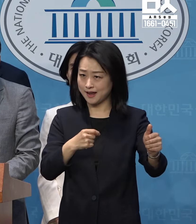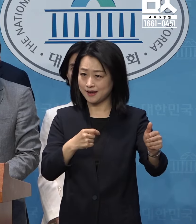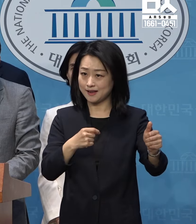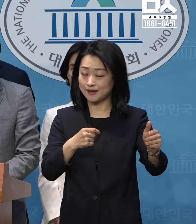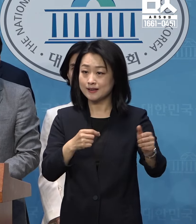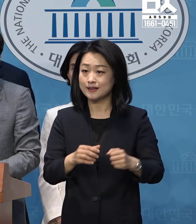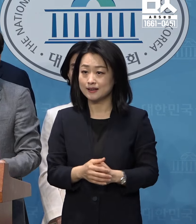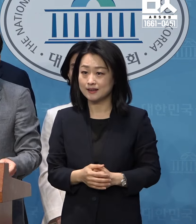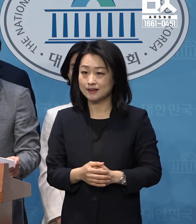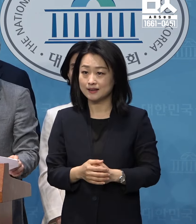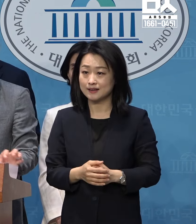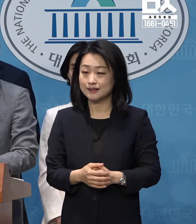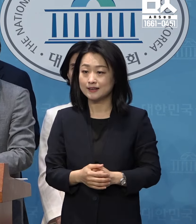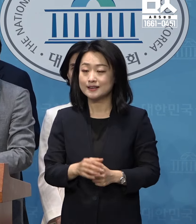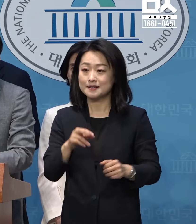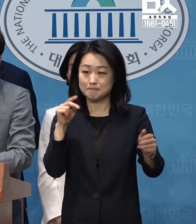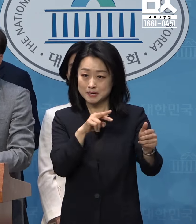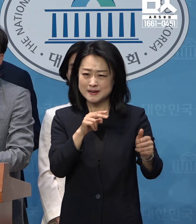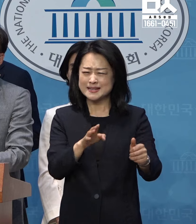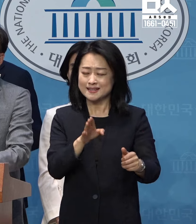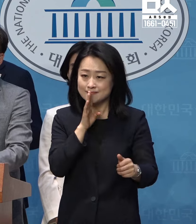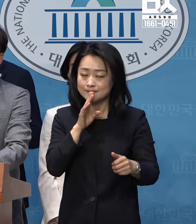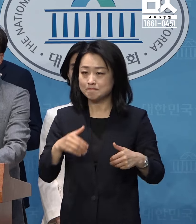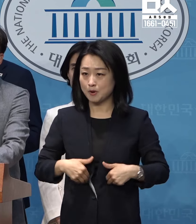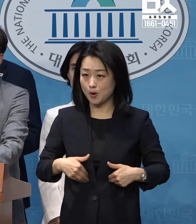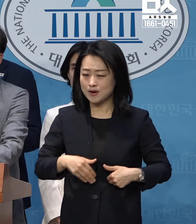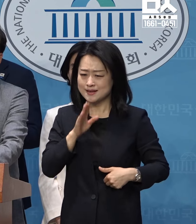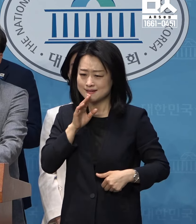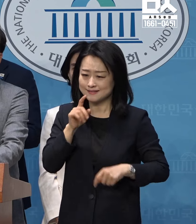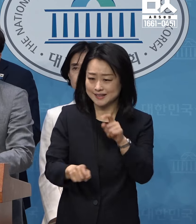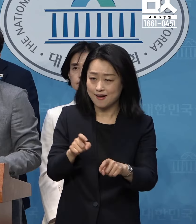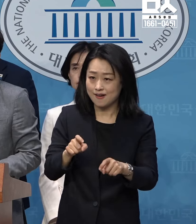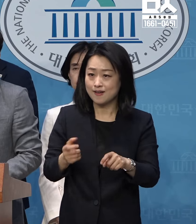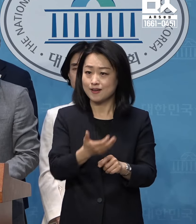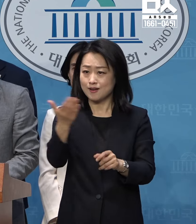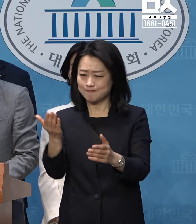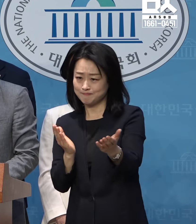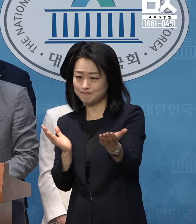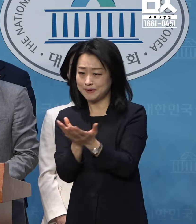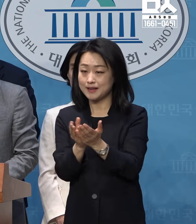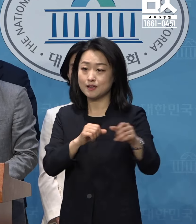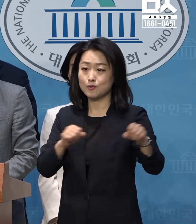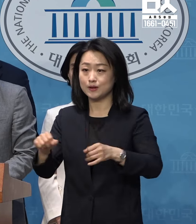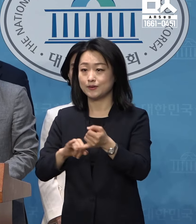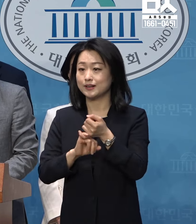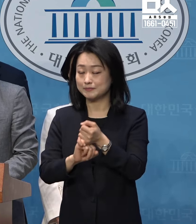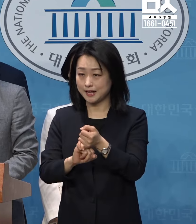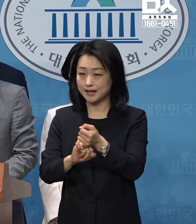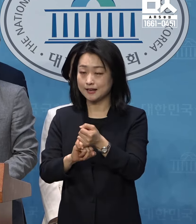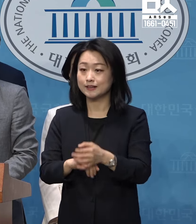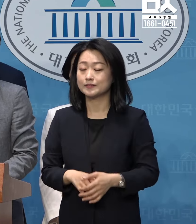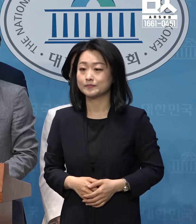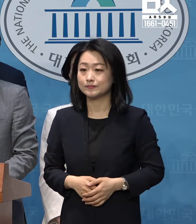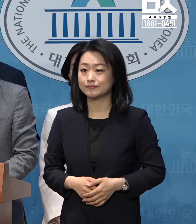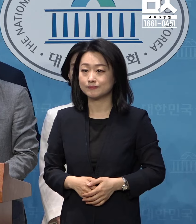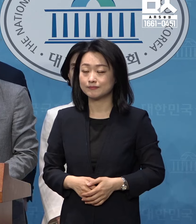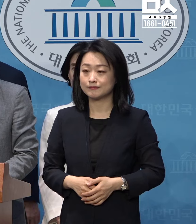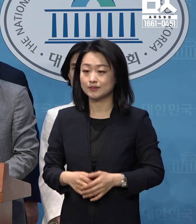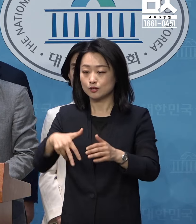근본적으로, 대안은 현실적으로, 실천은 대중적으로 펼치겠습니다.